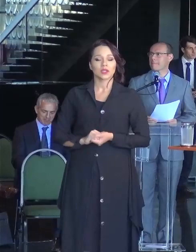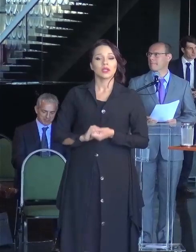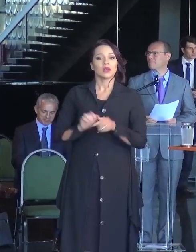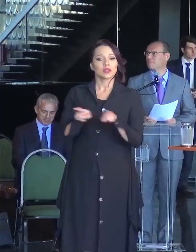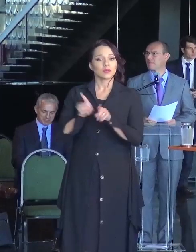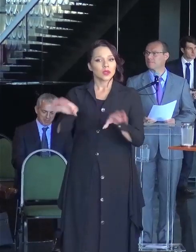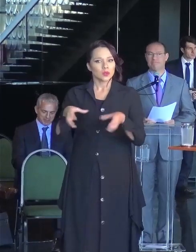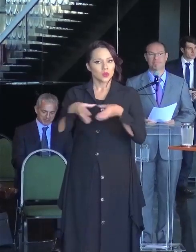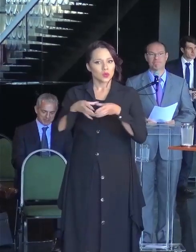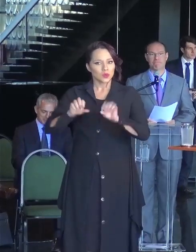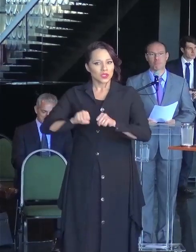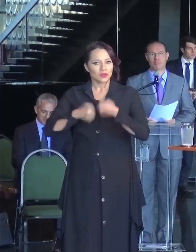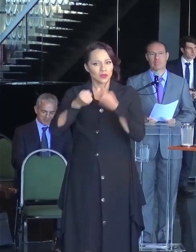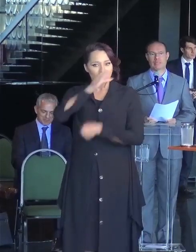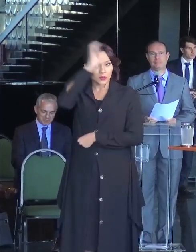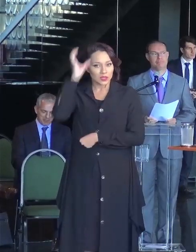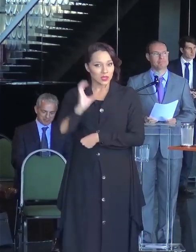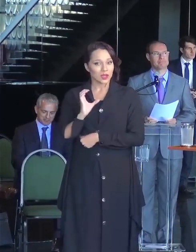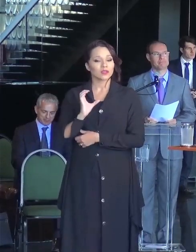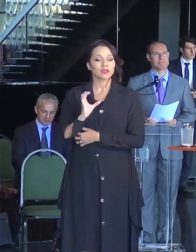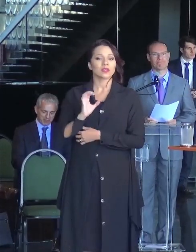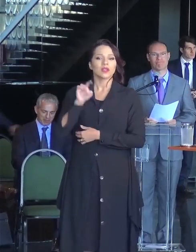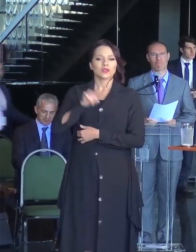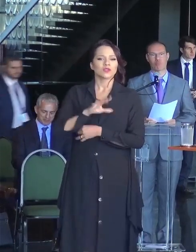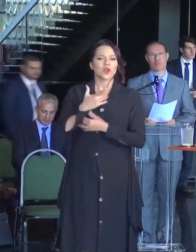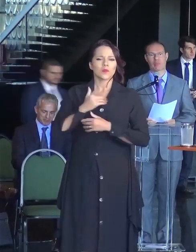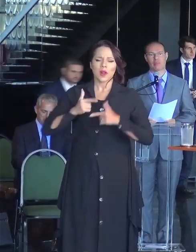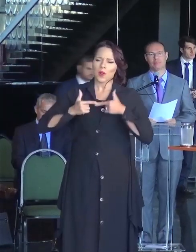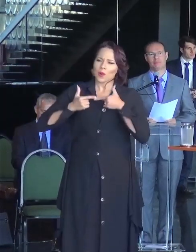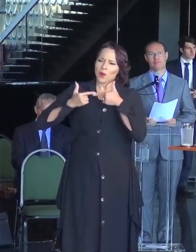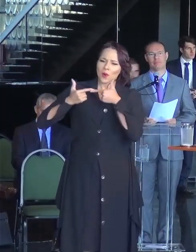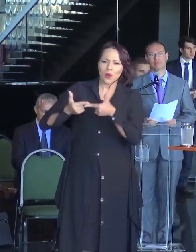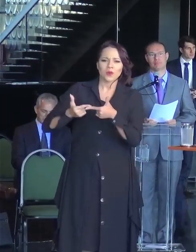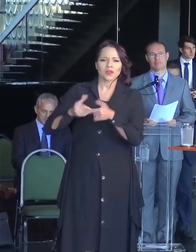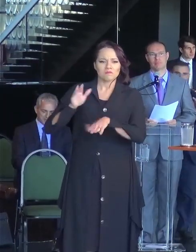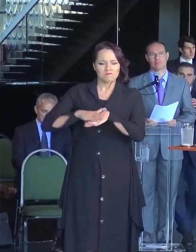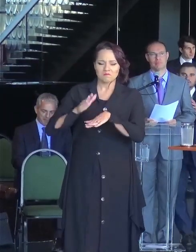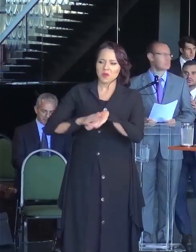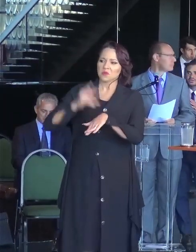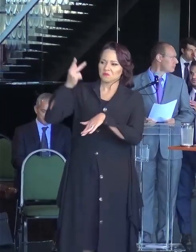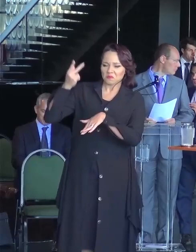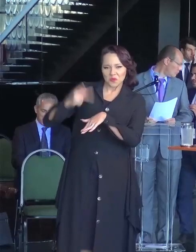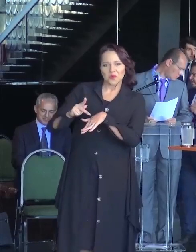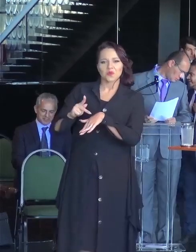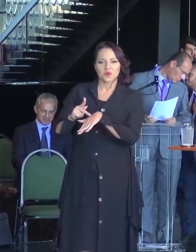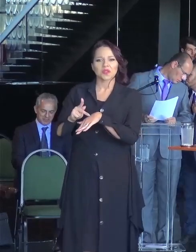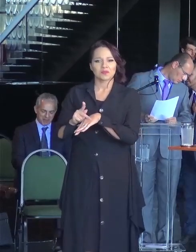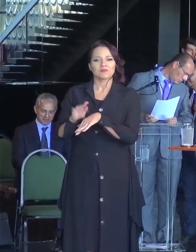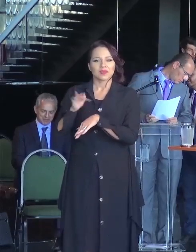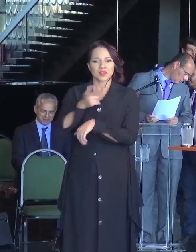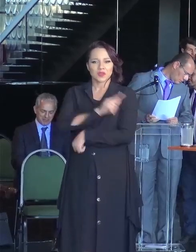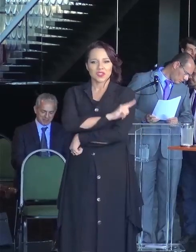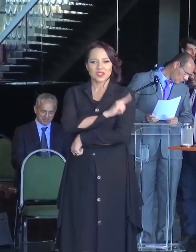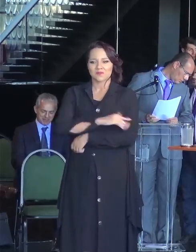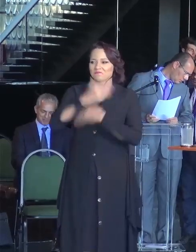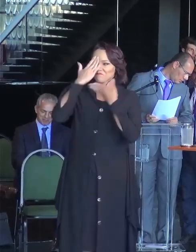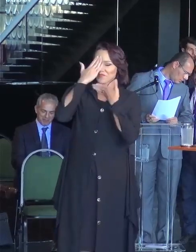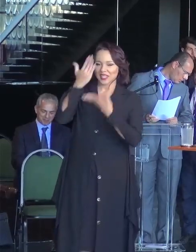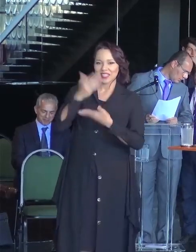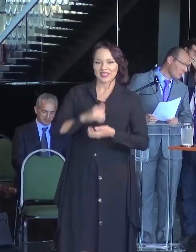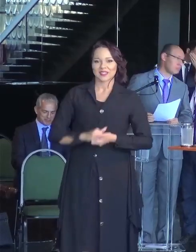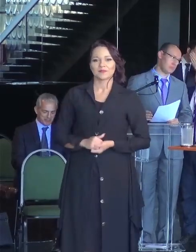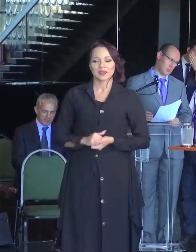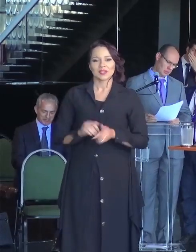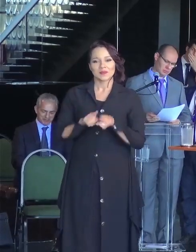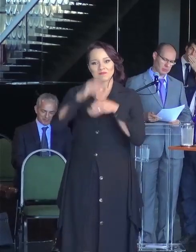dos órgãos de defesa do consumidor, sob a batuta do senhor, sob a regência do seu, da sua pasta, da sua gestão. Muito obrigado por